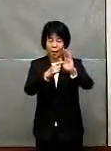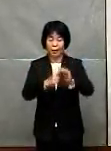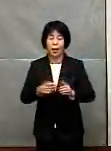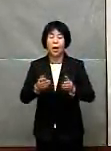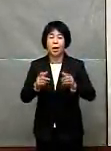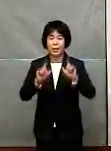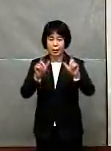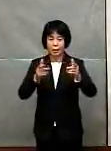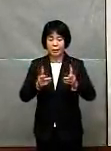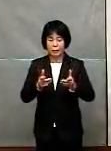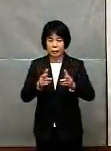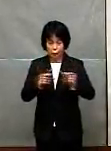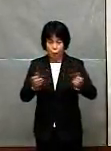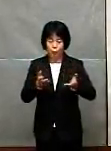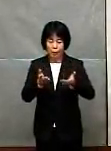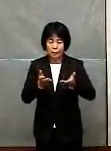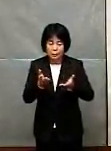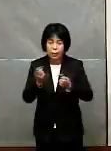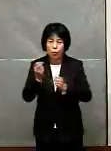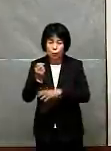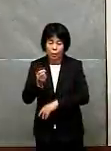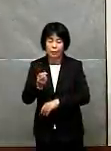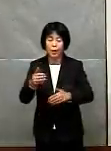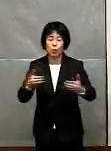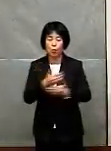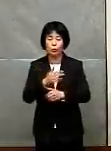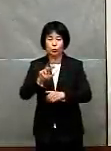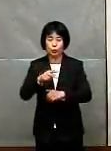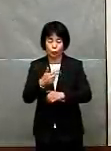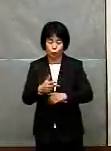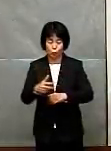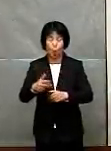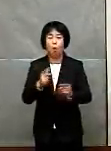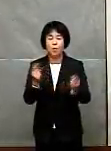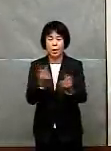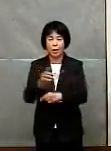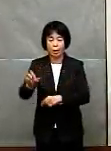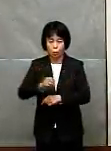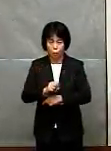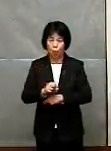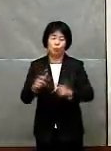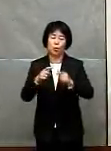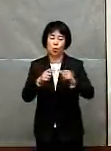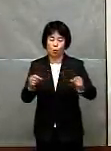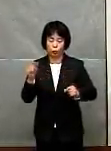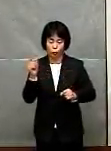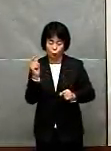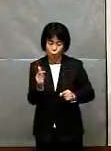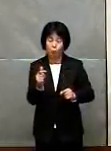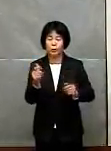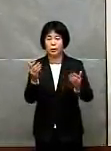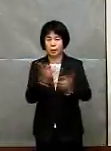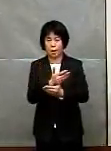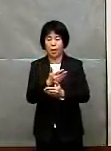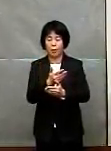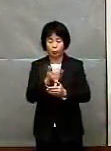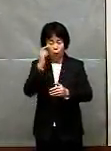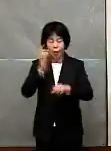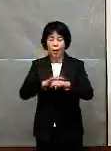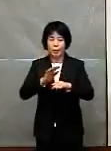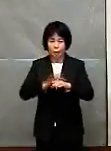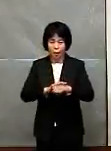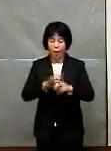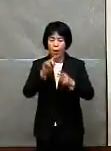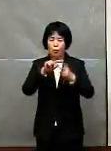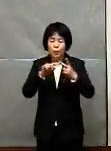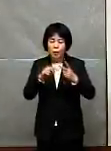日本大震災を踏まえたリランダンシー確保など、国土強靭化の観点などから、大宇羽越両新幹線